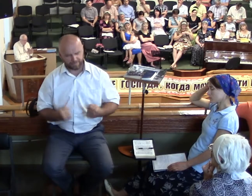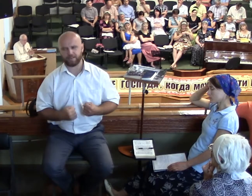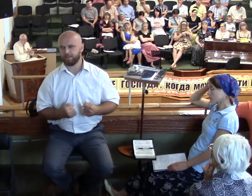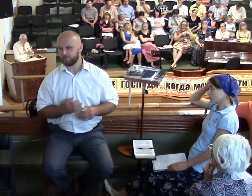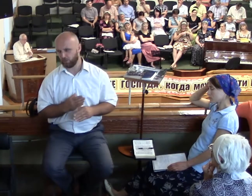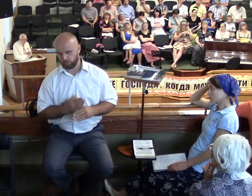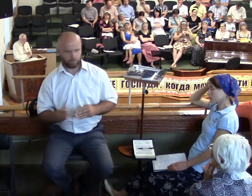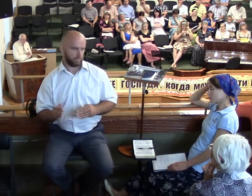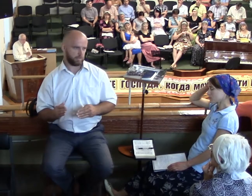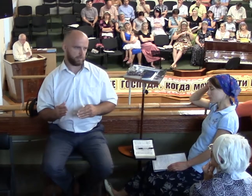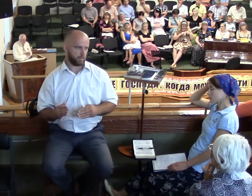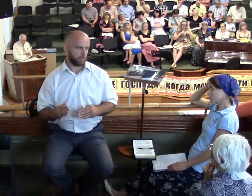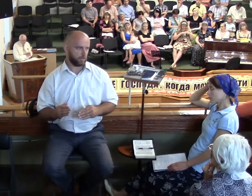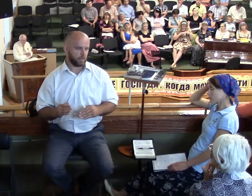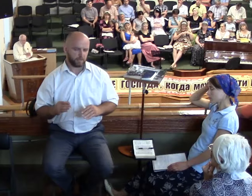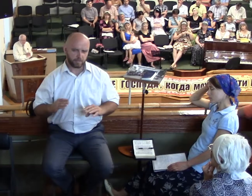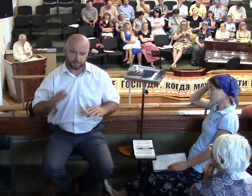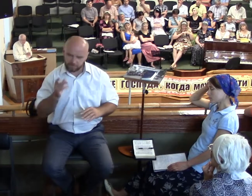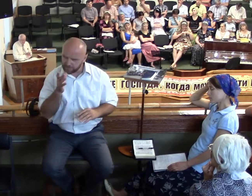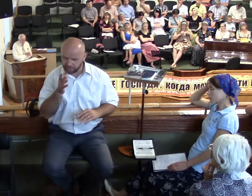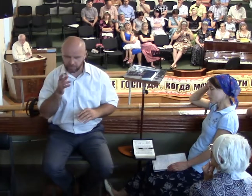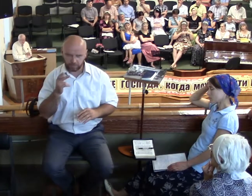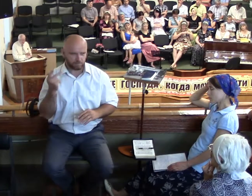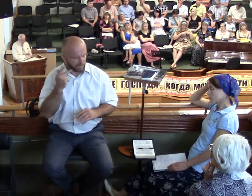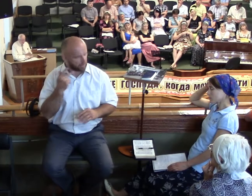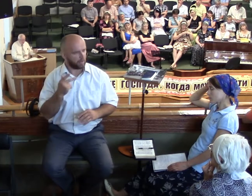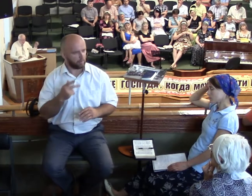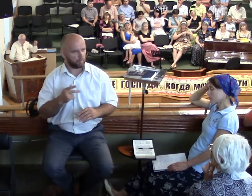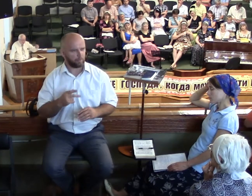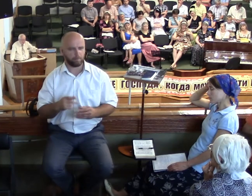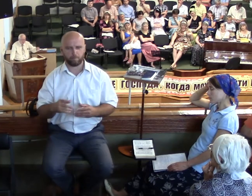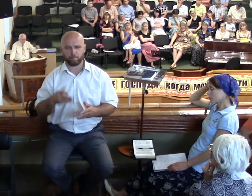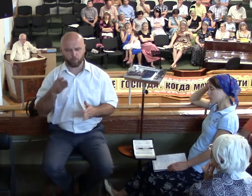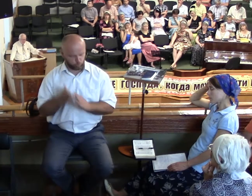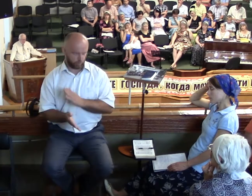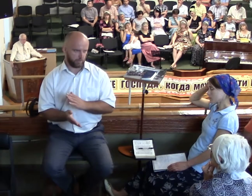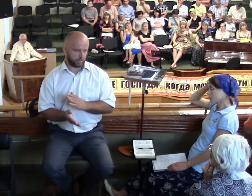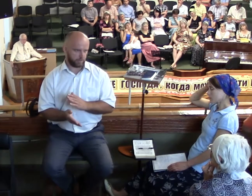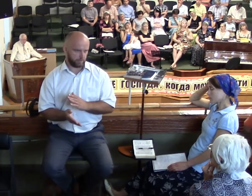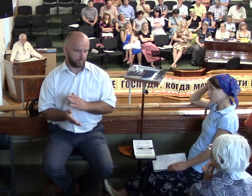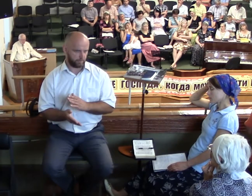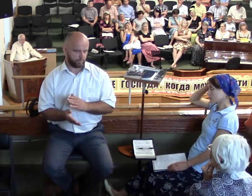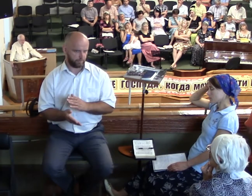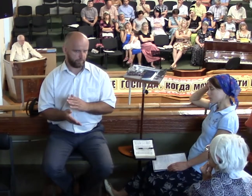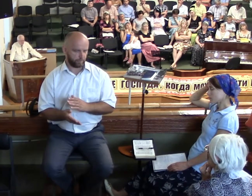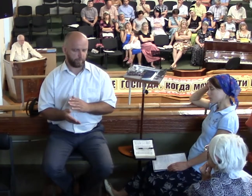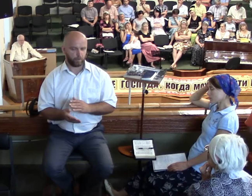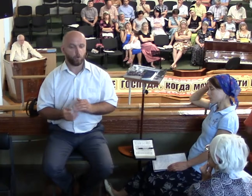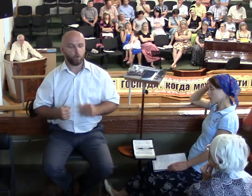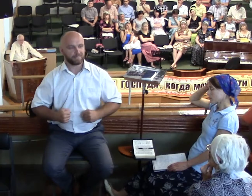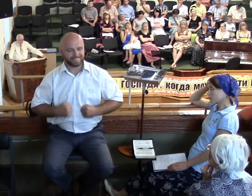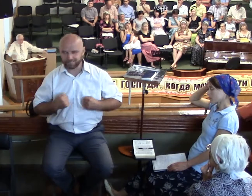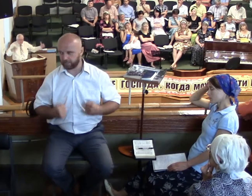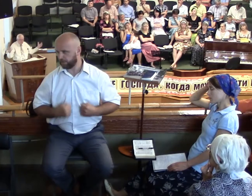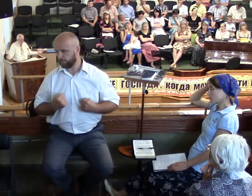только возможно отделиться. Даниил не мог отделиться от Вавилона, но в Вавилоне он сохранил себя. Друзья дорогие, мы